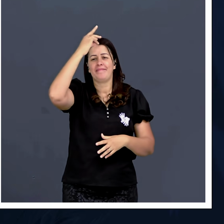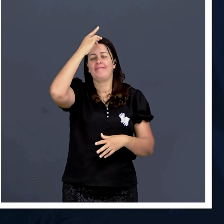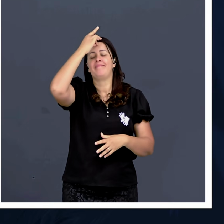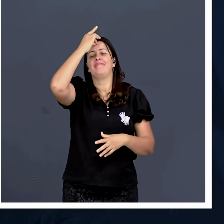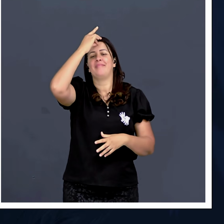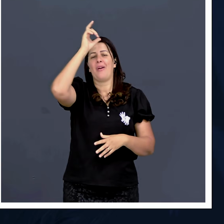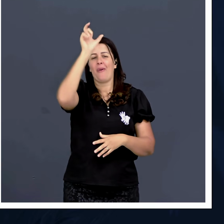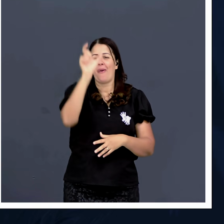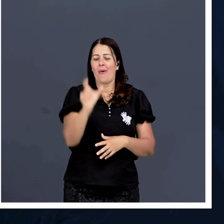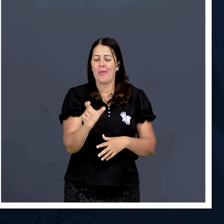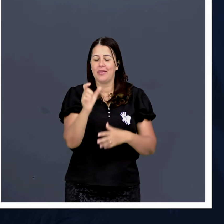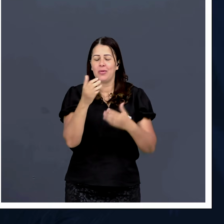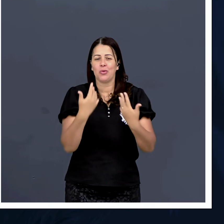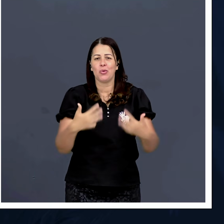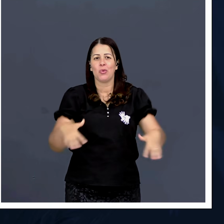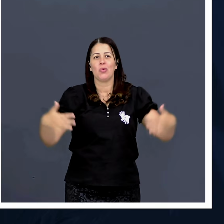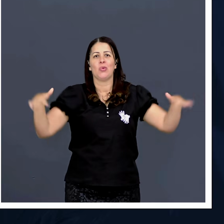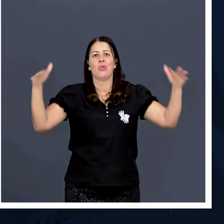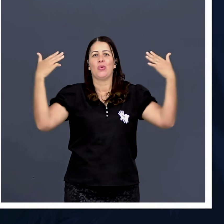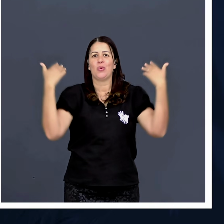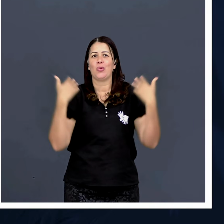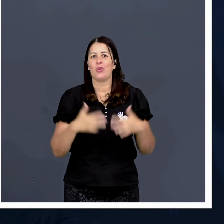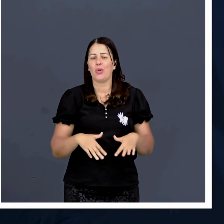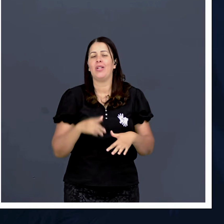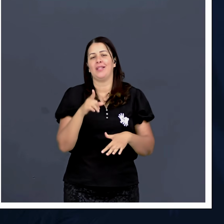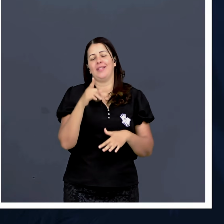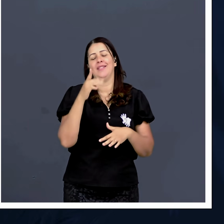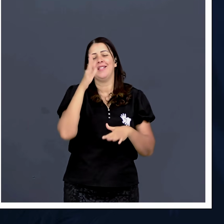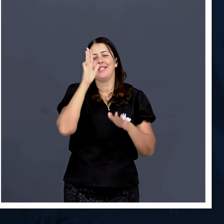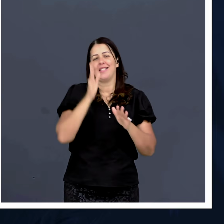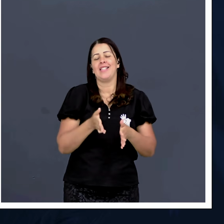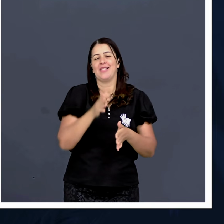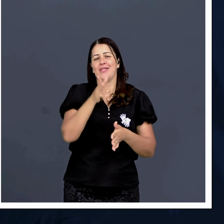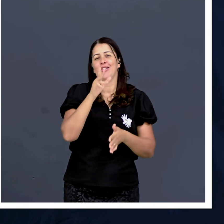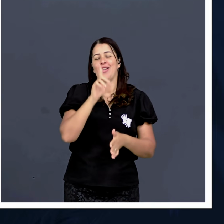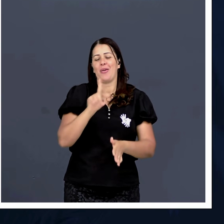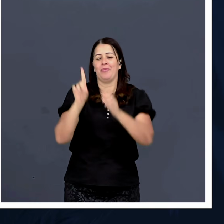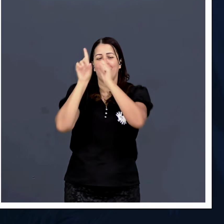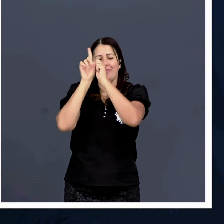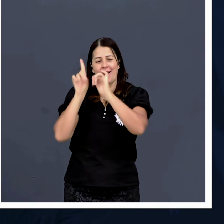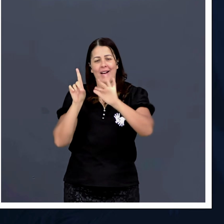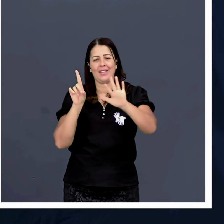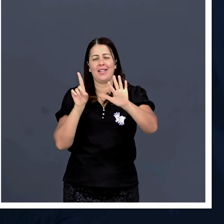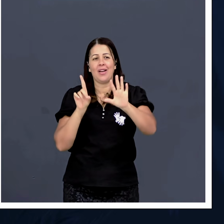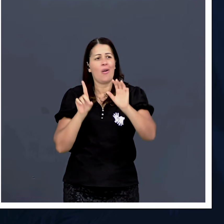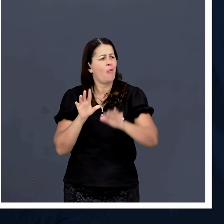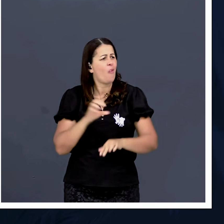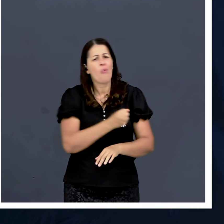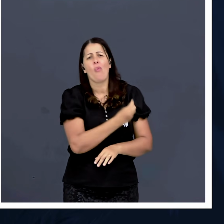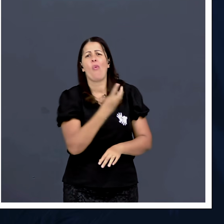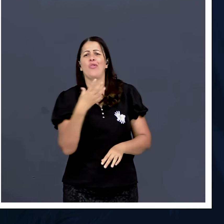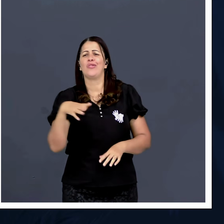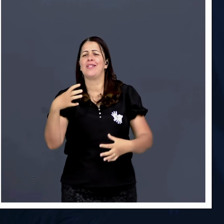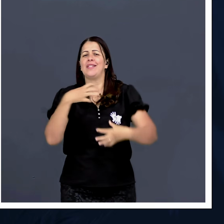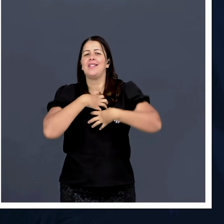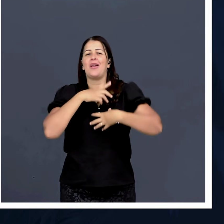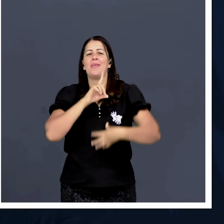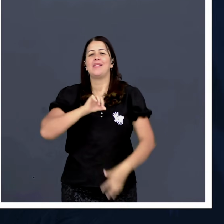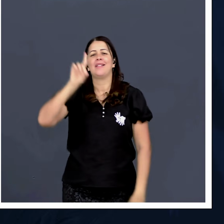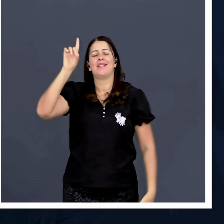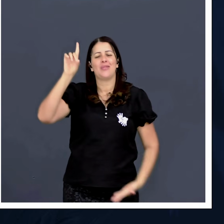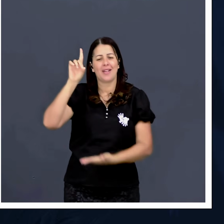presença sobrenatural. Tenho certeza que você já foi abençoado e vocês já sentiram a presença dEle. Quantos já sentiram a presença do Senhor aqui nesse